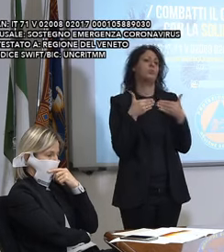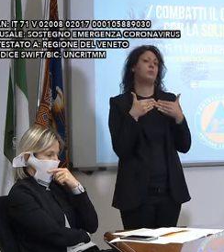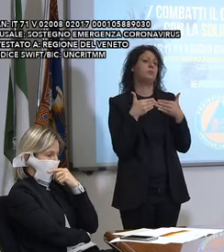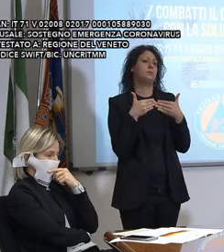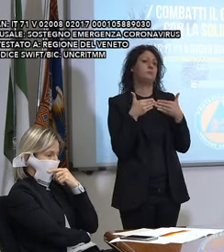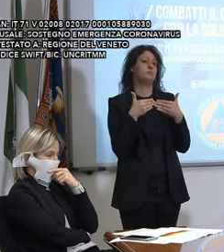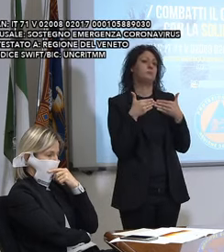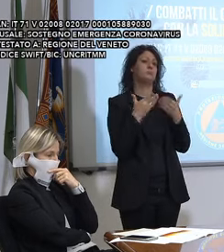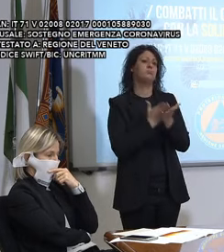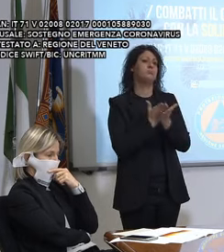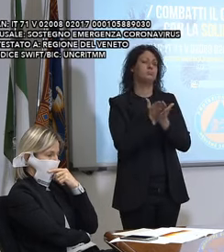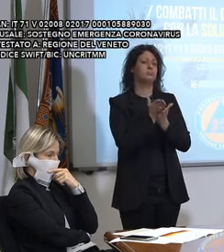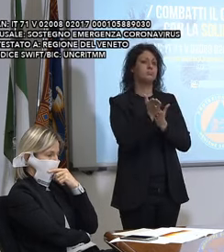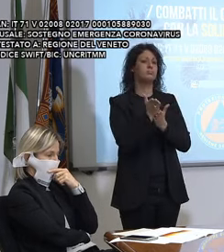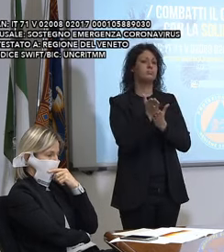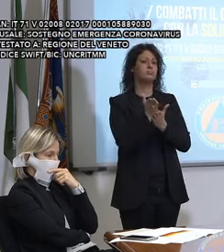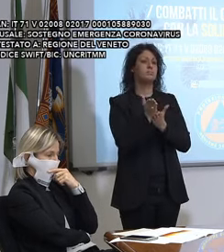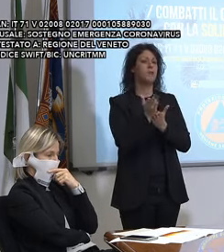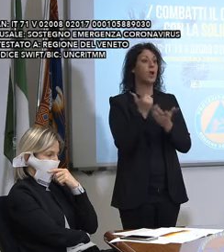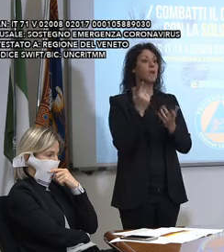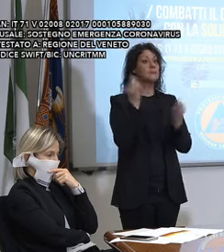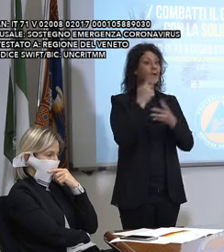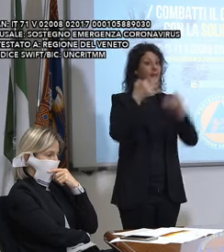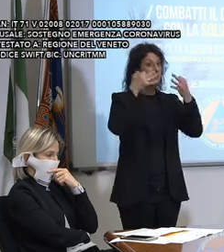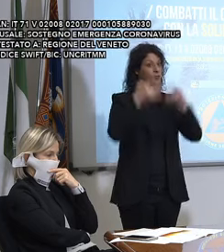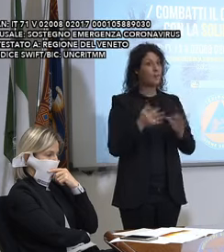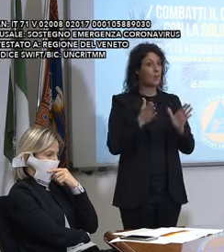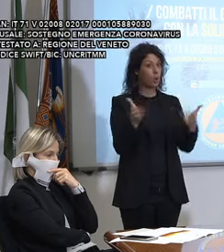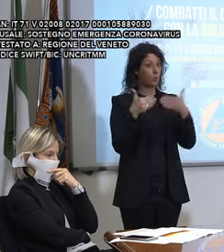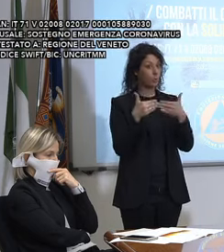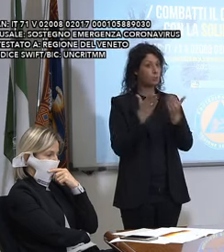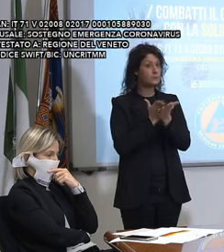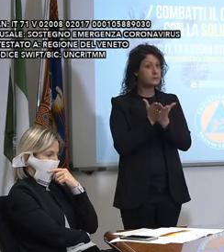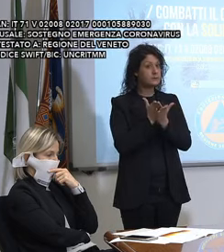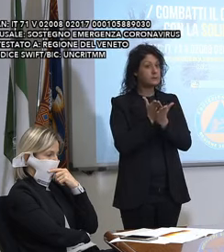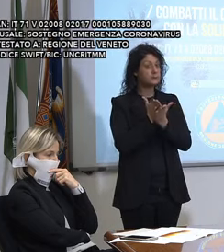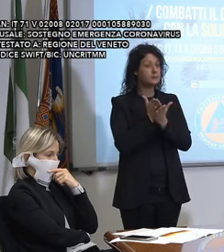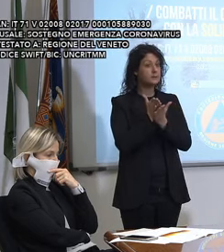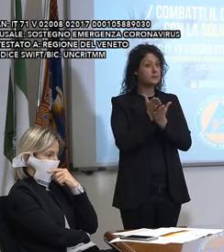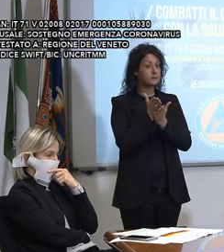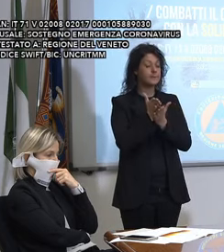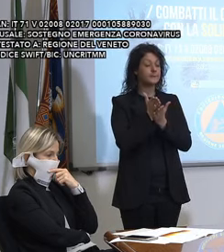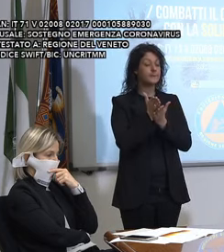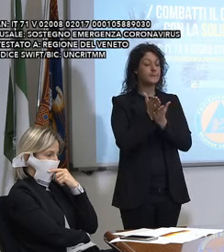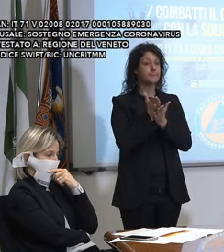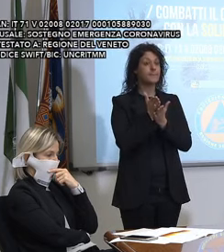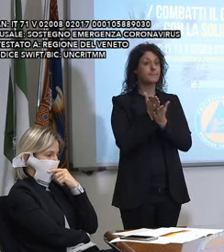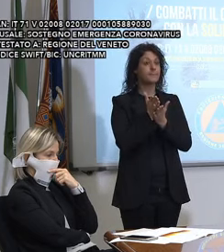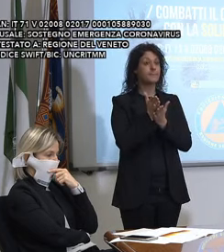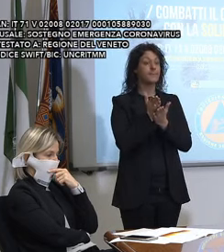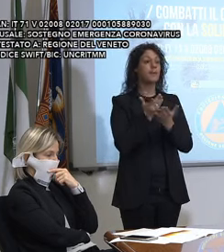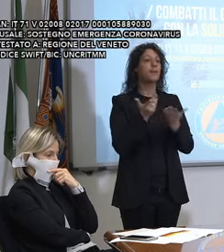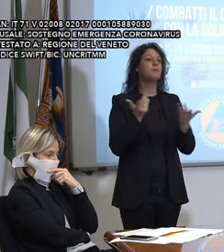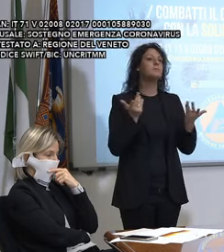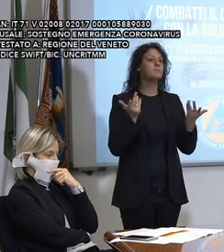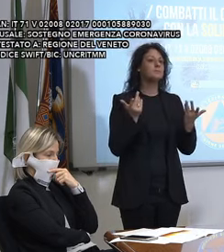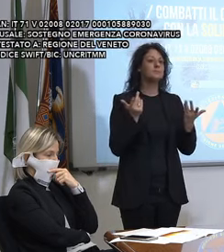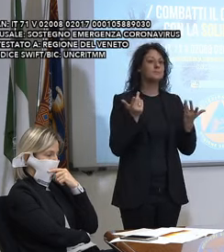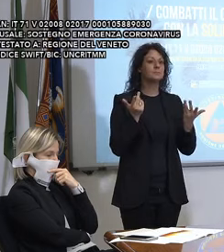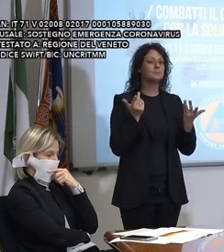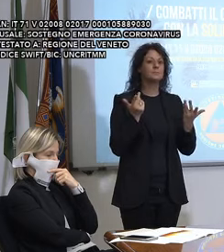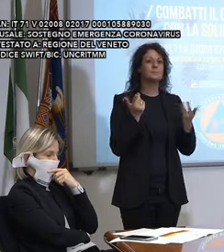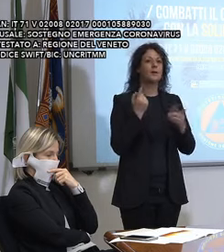Però a questo punto, se si decide di restare chiusi, dobbiamo decidere, in senso così ipotetico, in